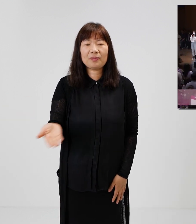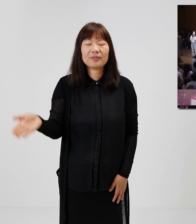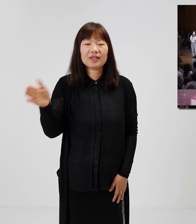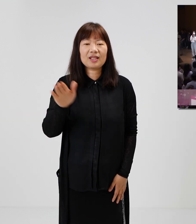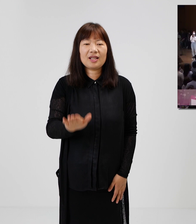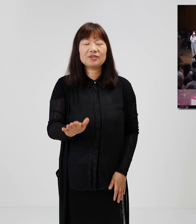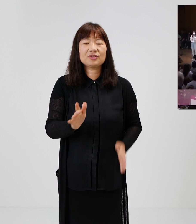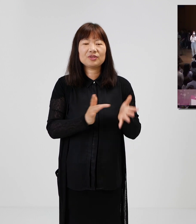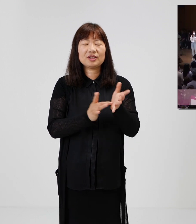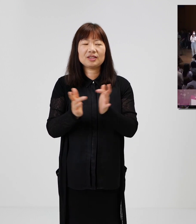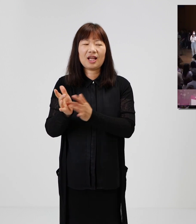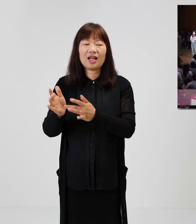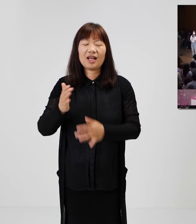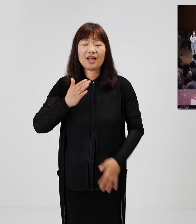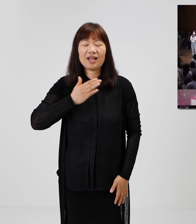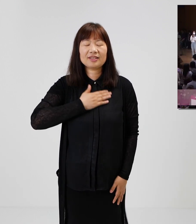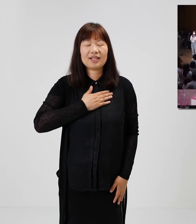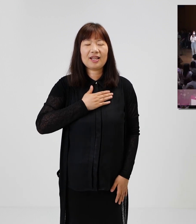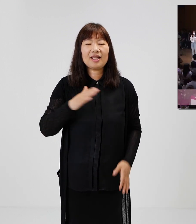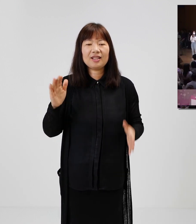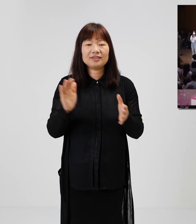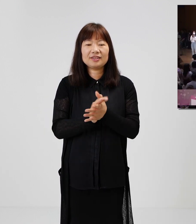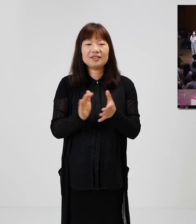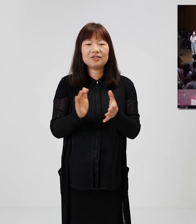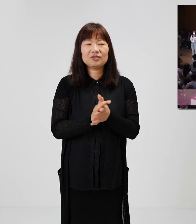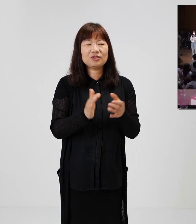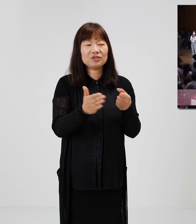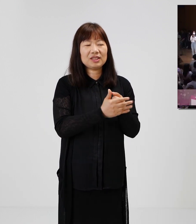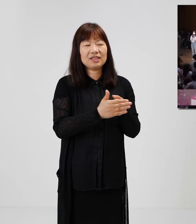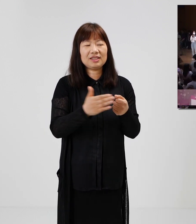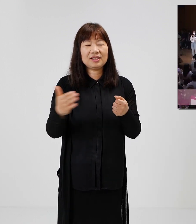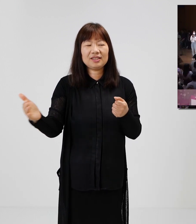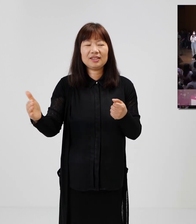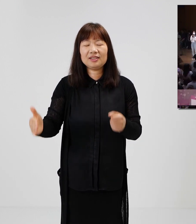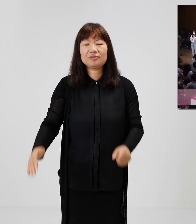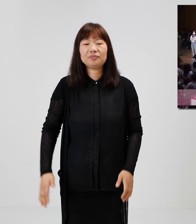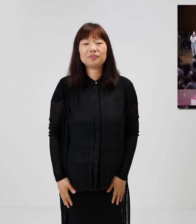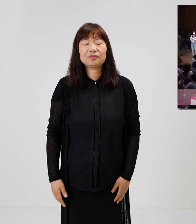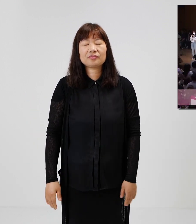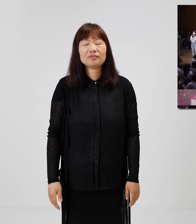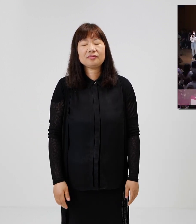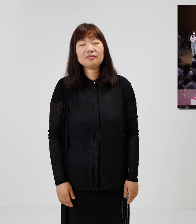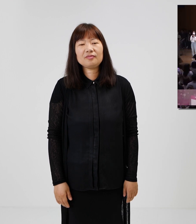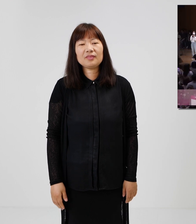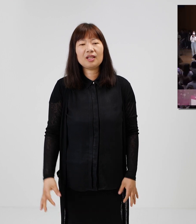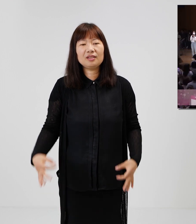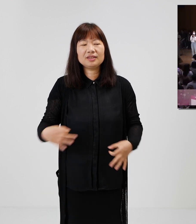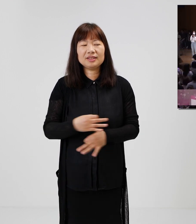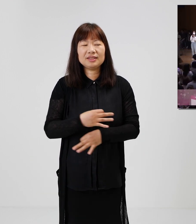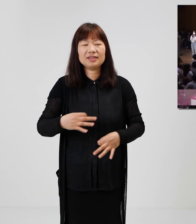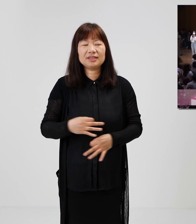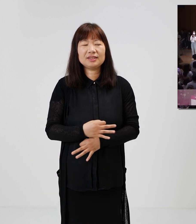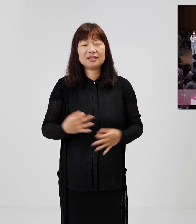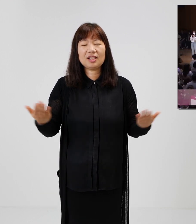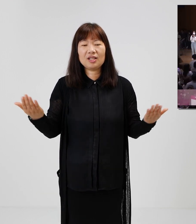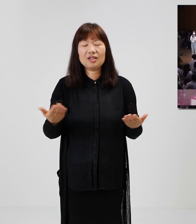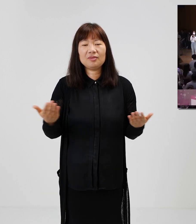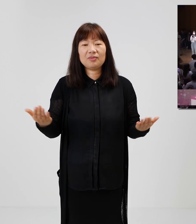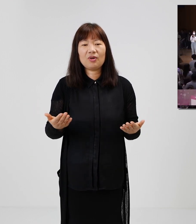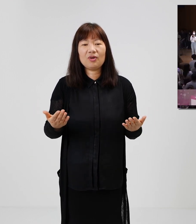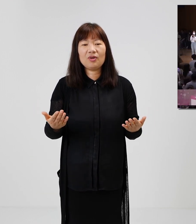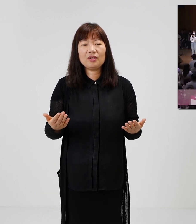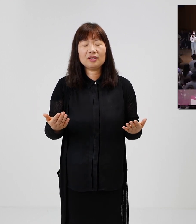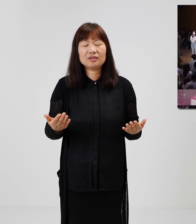없어도 예수는 나의 친구니 불의한